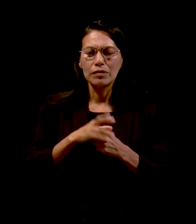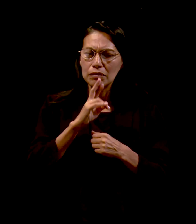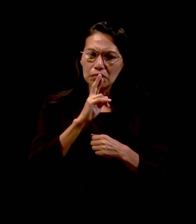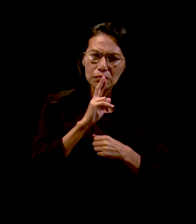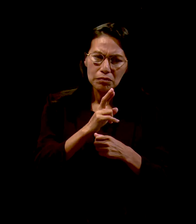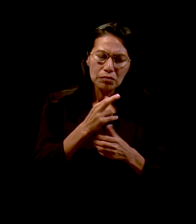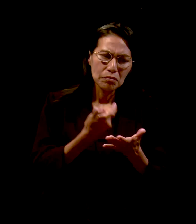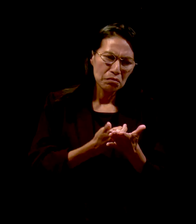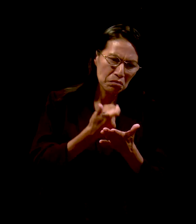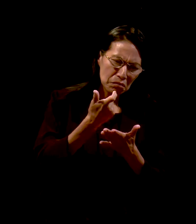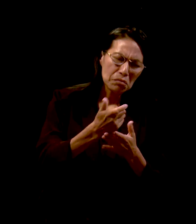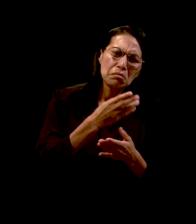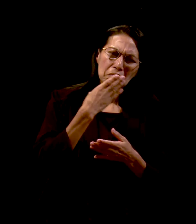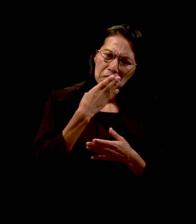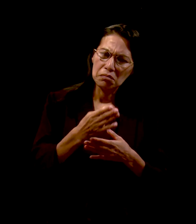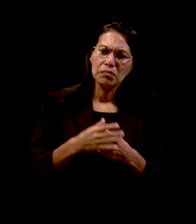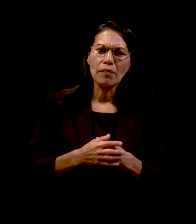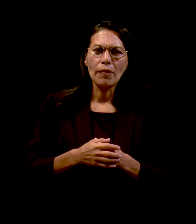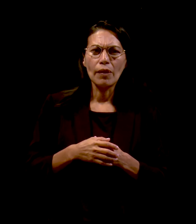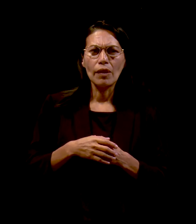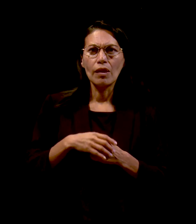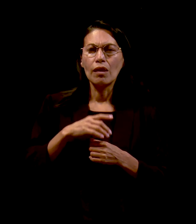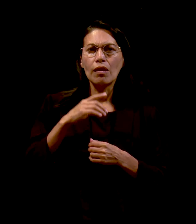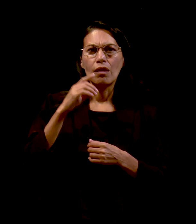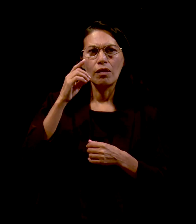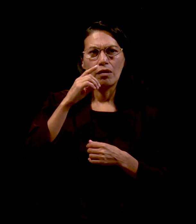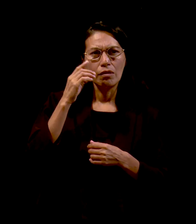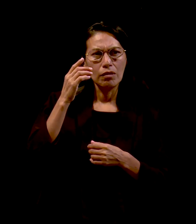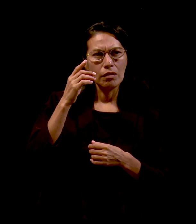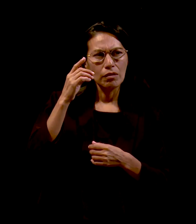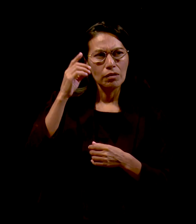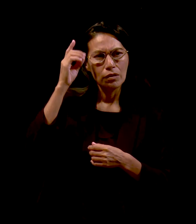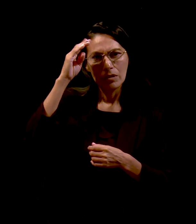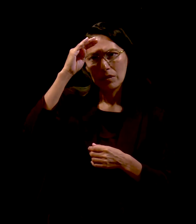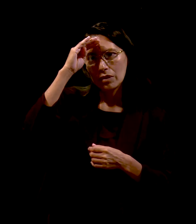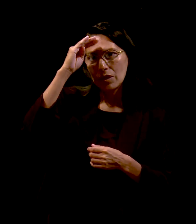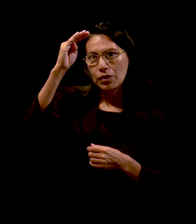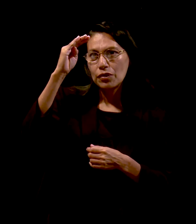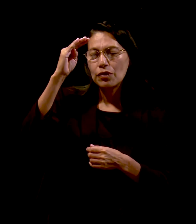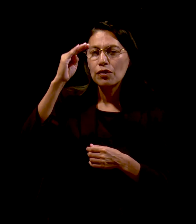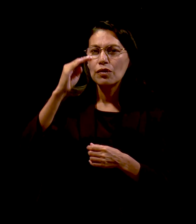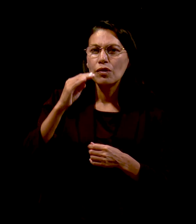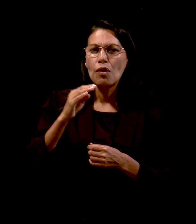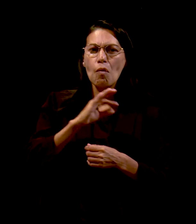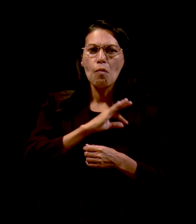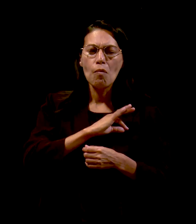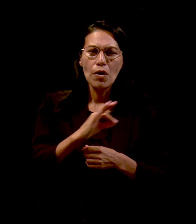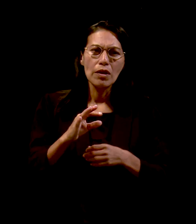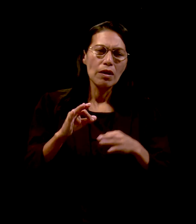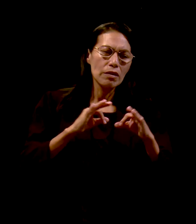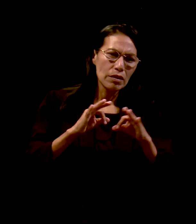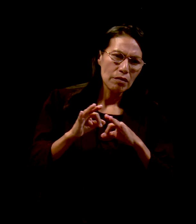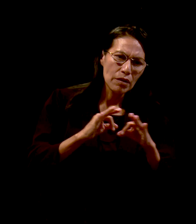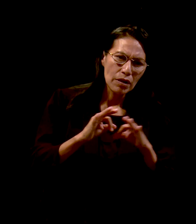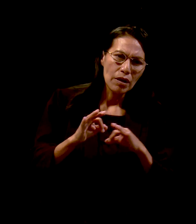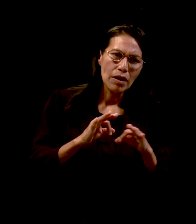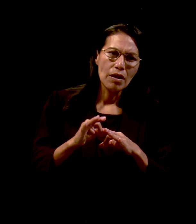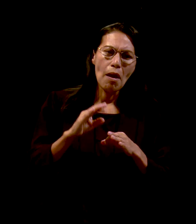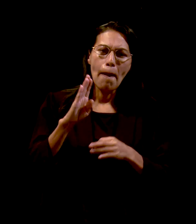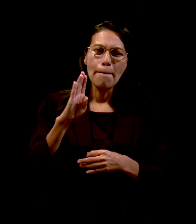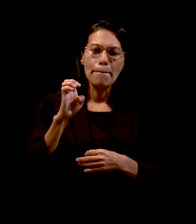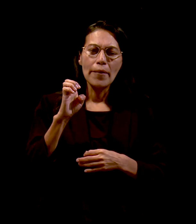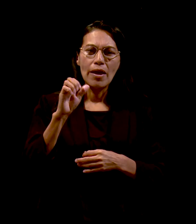el que el eterno y el espíritu santo continúan trabajando en el corazón y mente de beatriz díaz para que ella